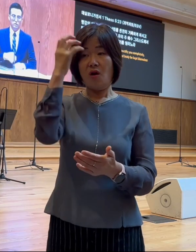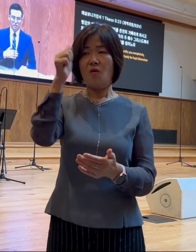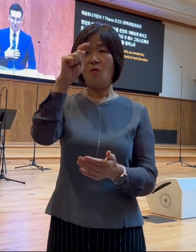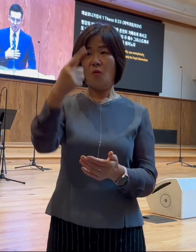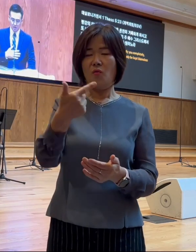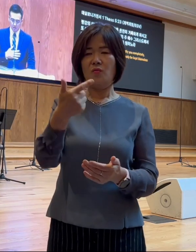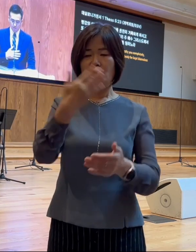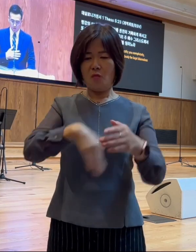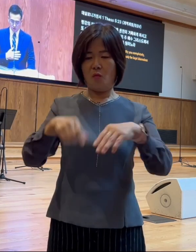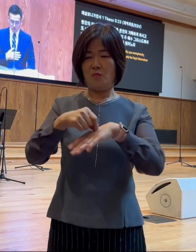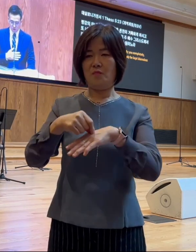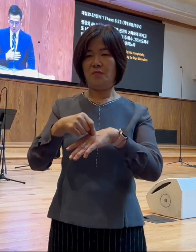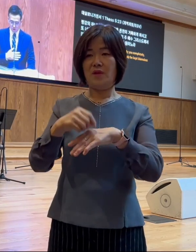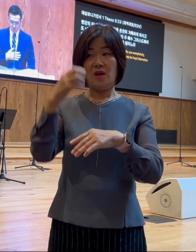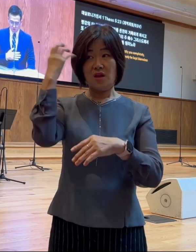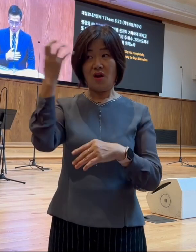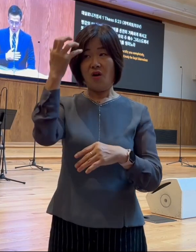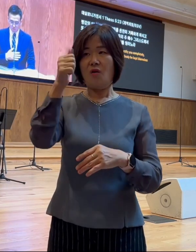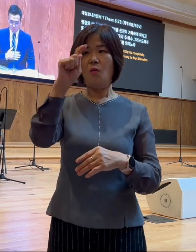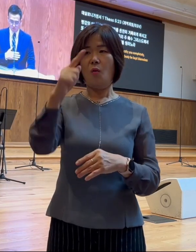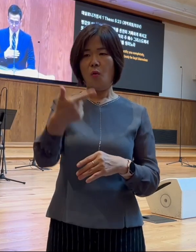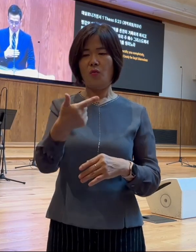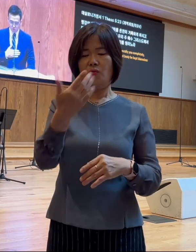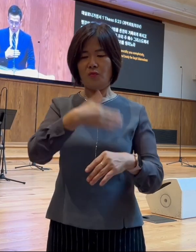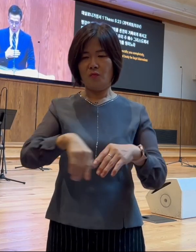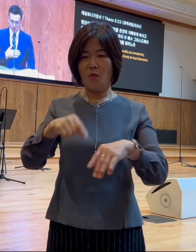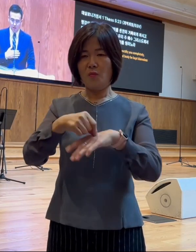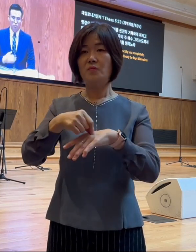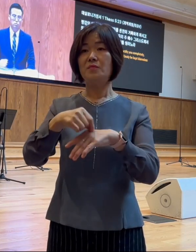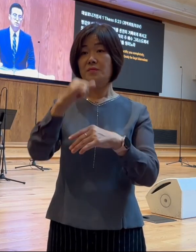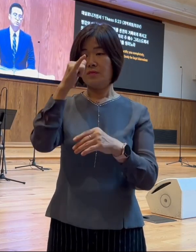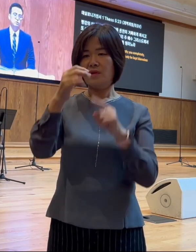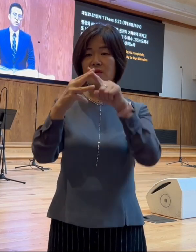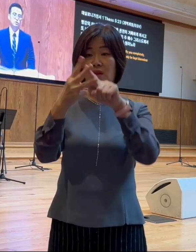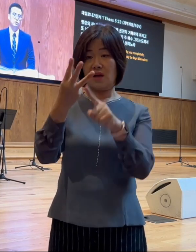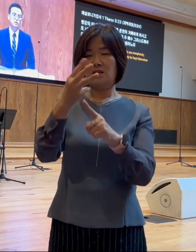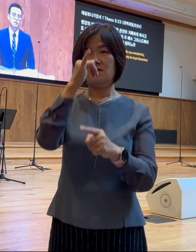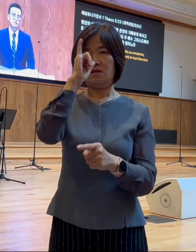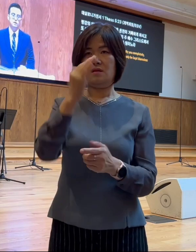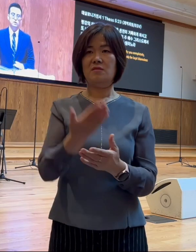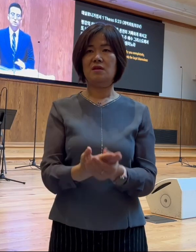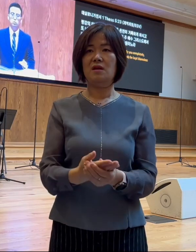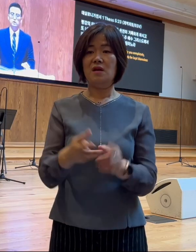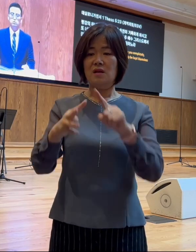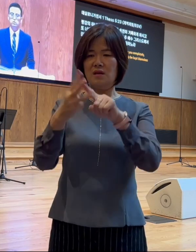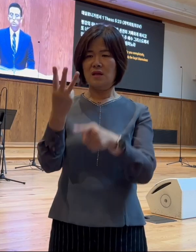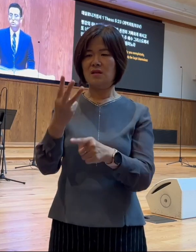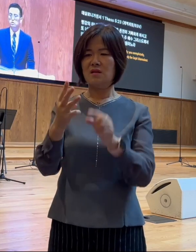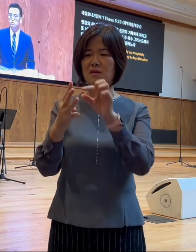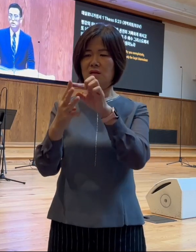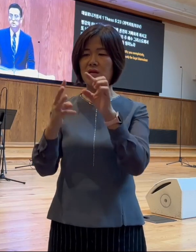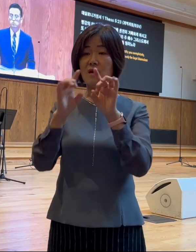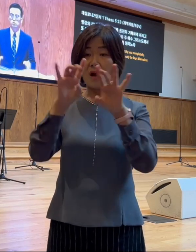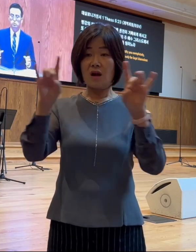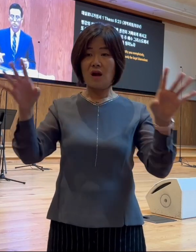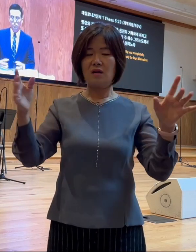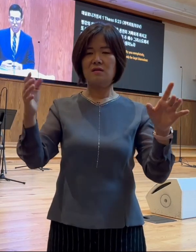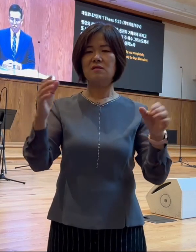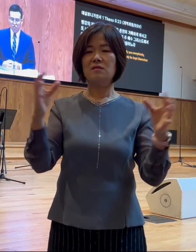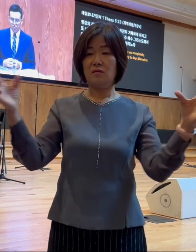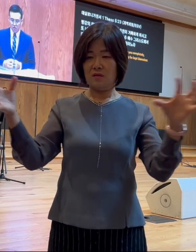우리 인간에게는 영과 혼과 몸, 곧 육이 있다고 할 수 있는데요, 이 셋이 다 독자적으로 떨어져 있는 건 아니지만